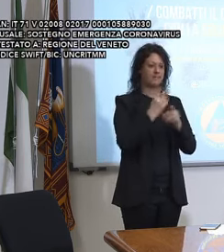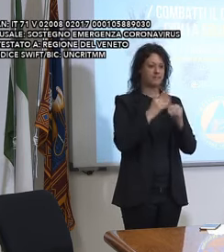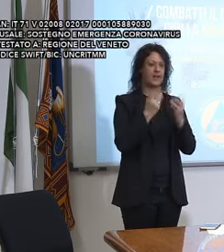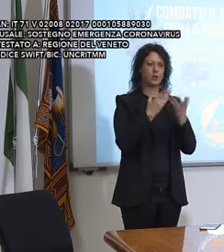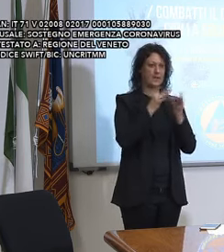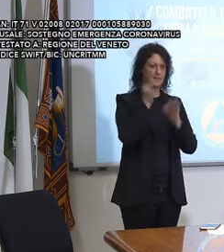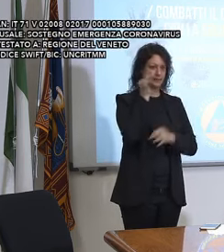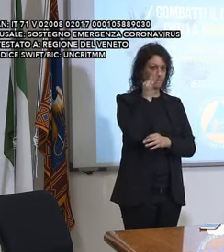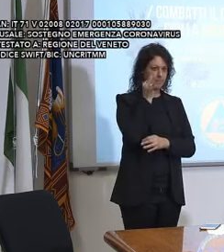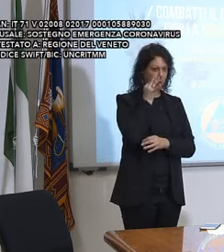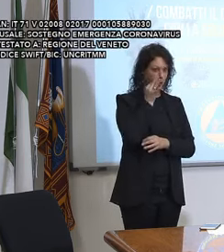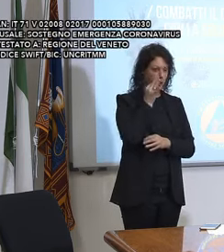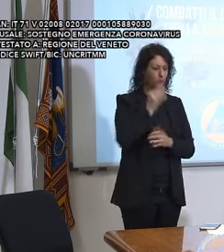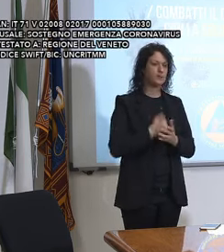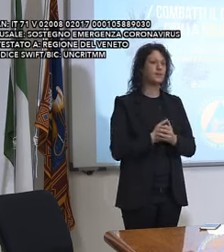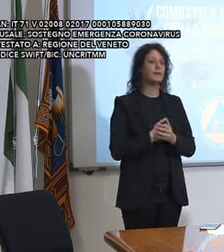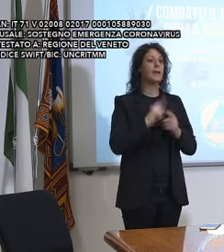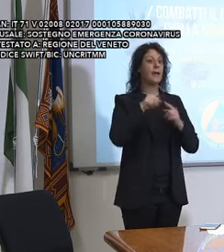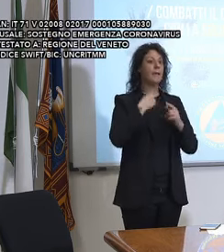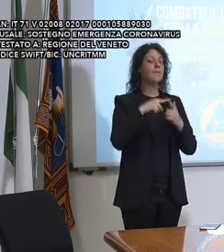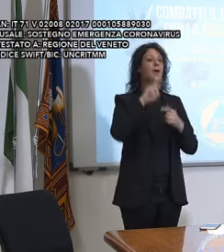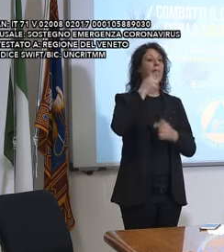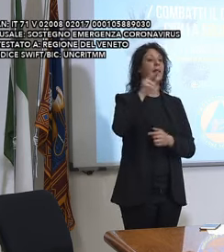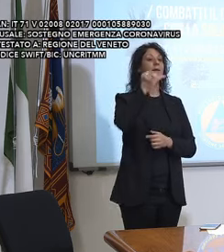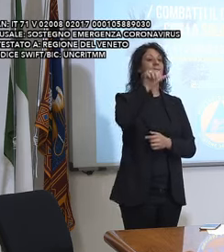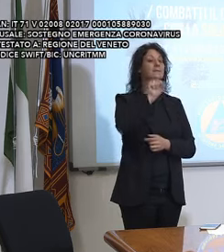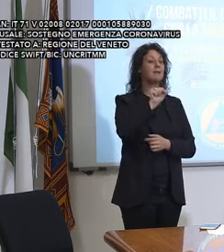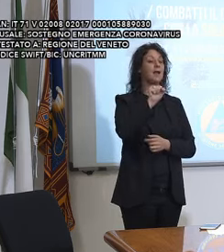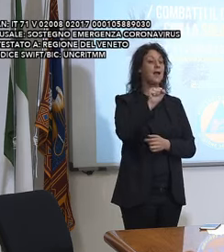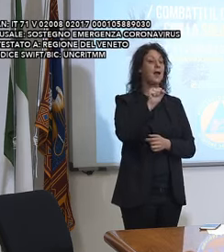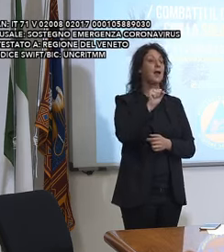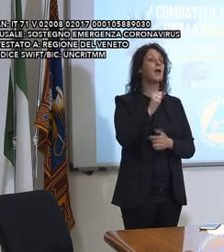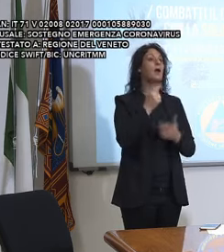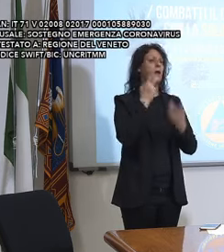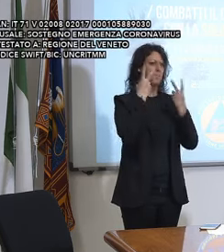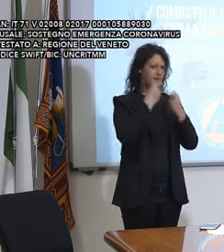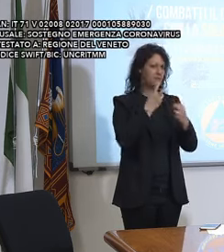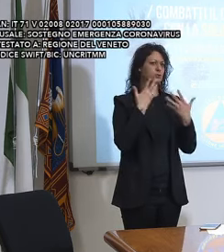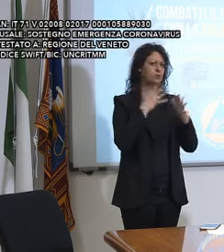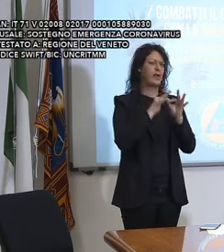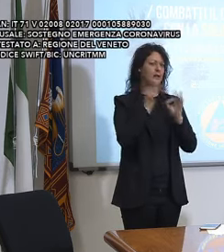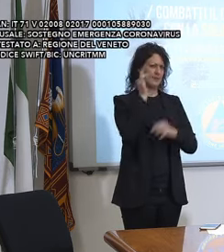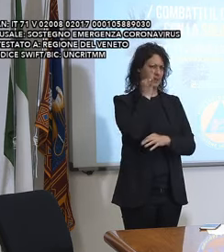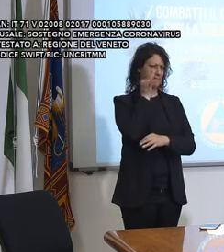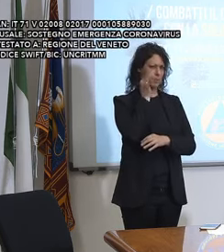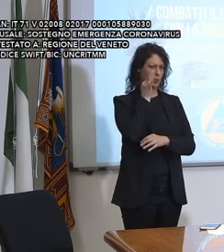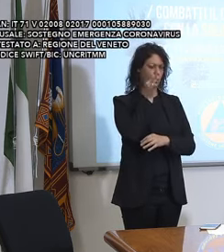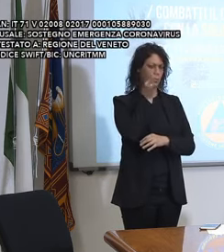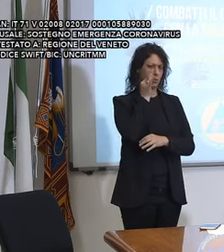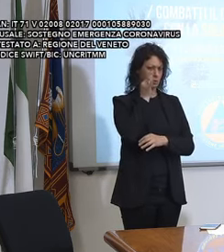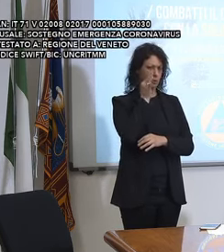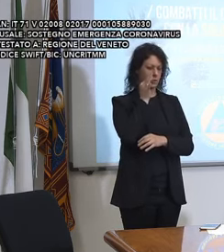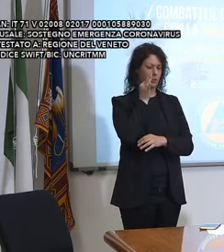e poi specificatamente per la RSA, oltre a prevedere i tamponi che eravamo comunque in cui eravamo